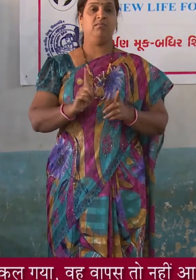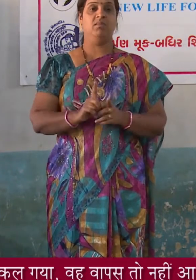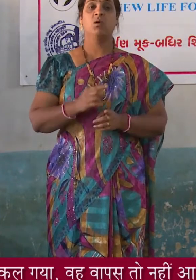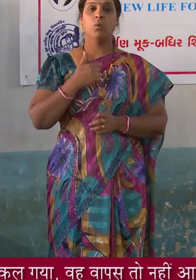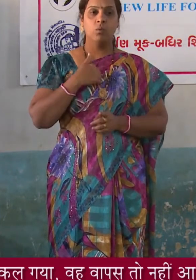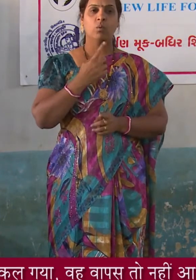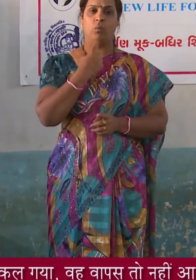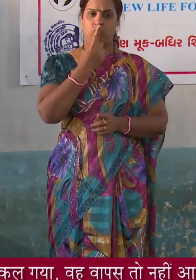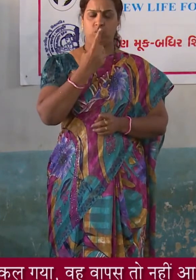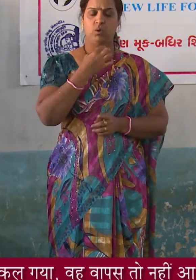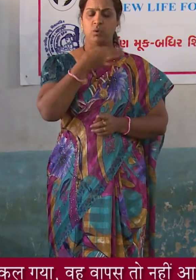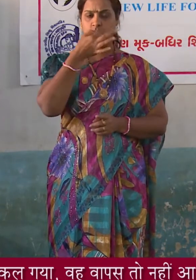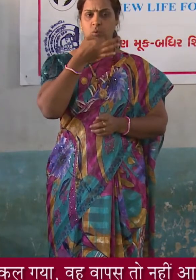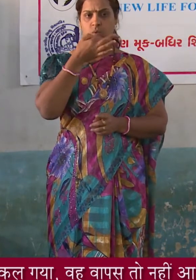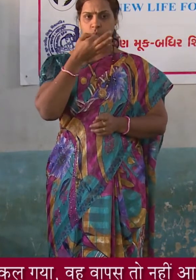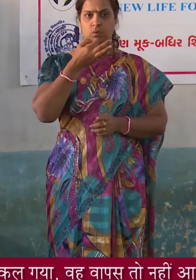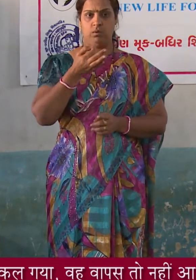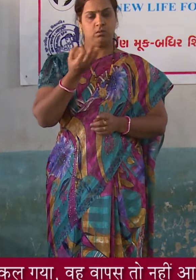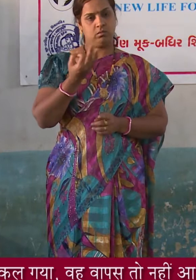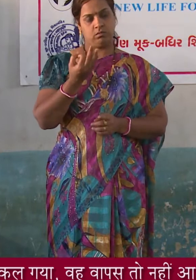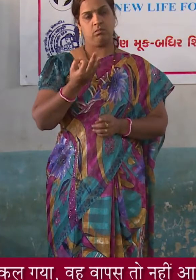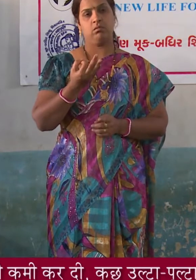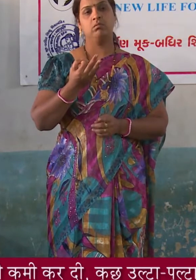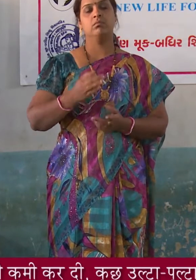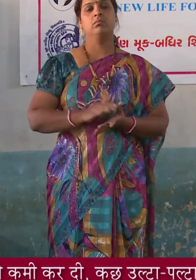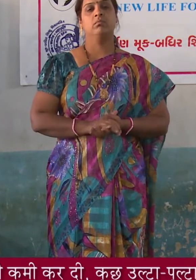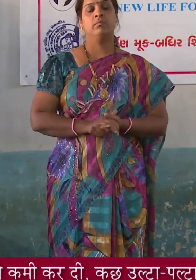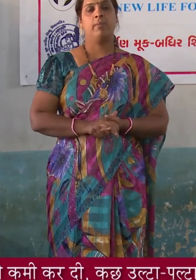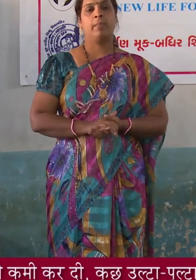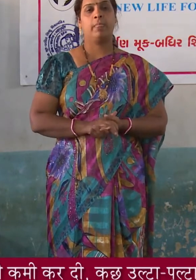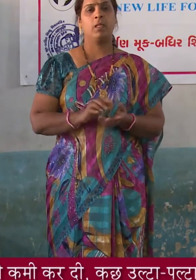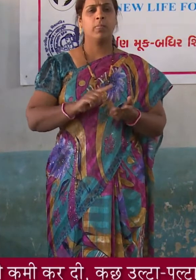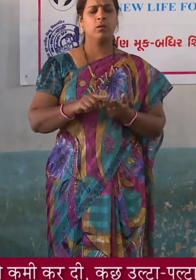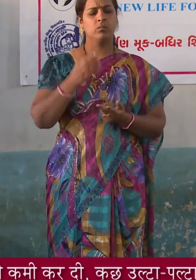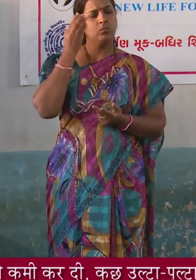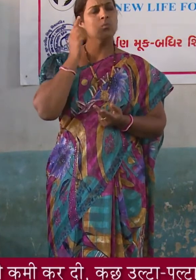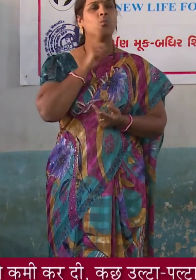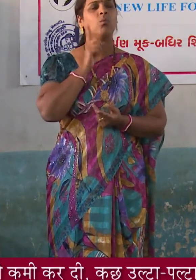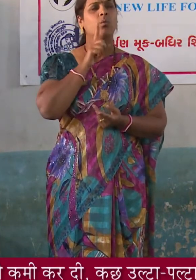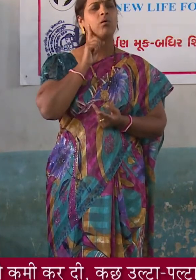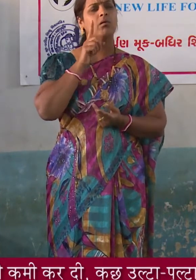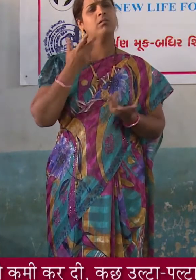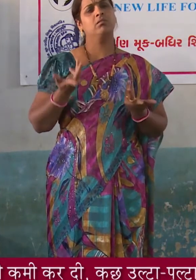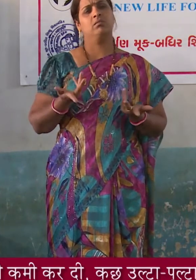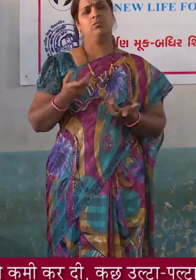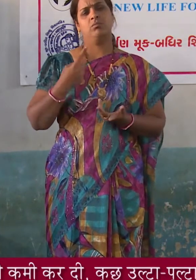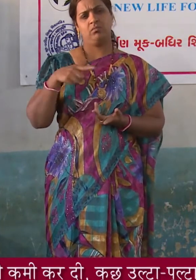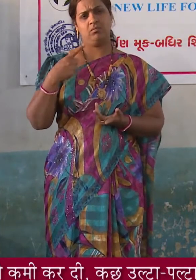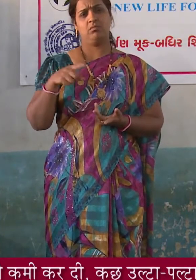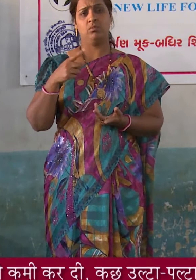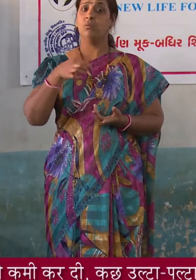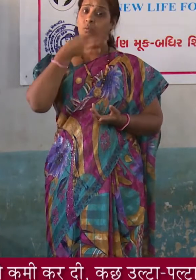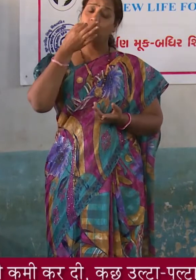वो पहले बहुत अच्छा बोला है, लेकिन फिर उसने कहीं कुछ शब्दों